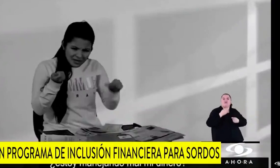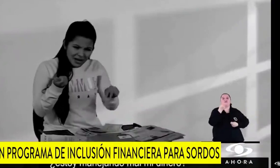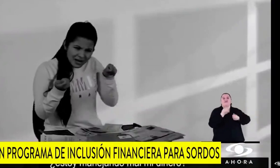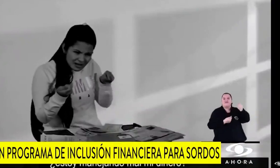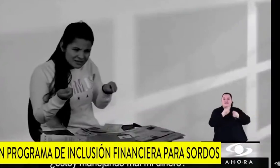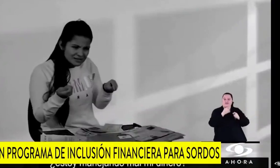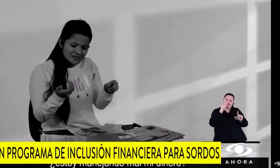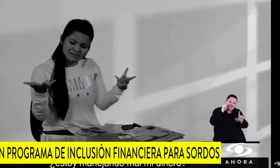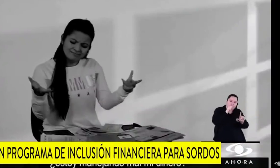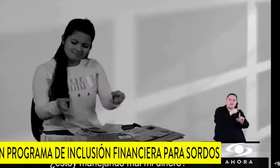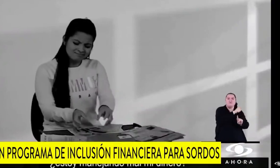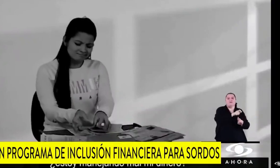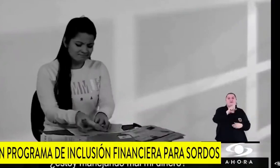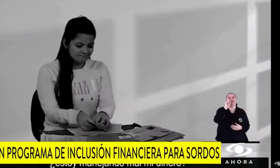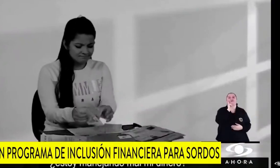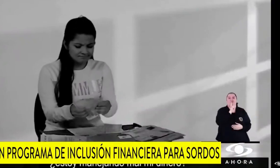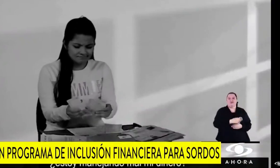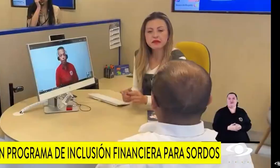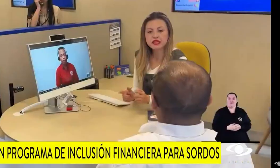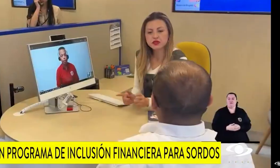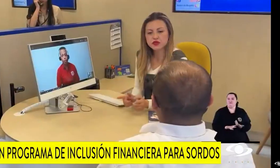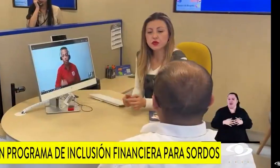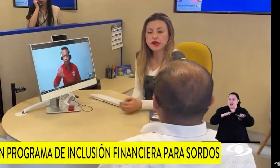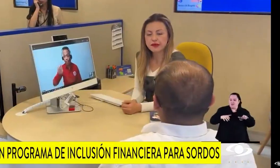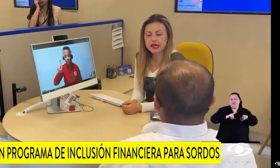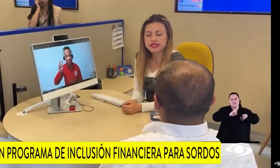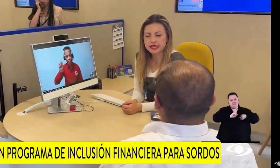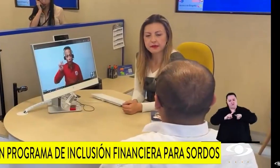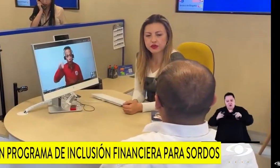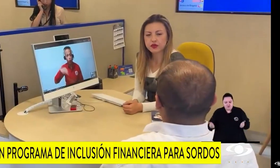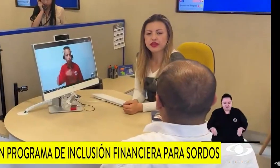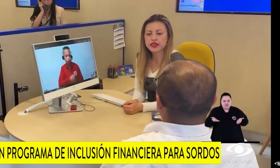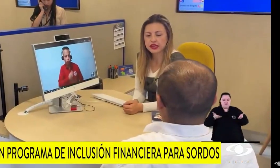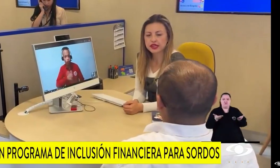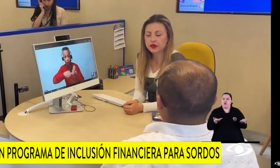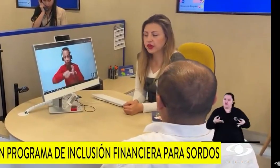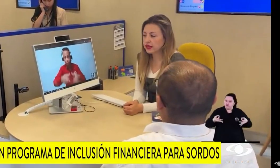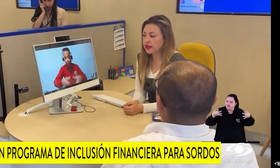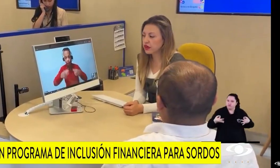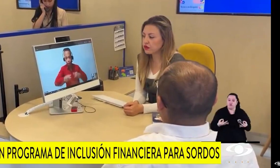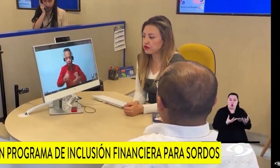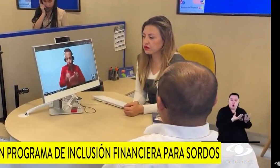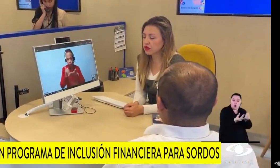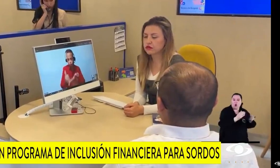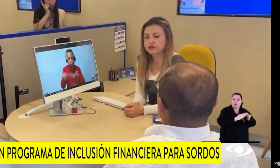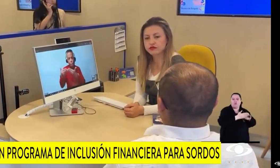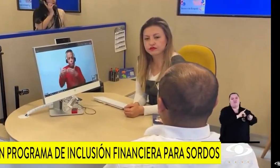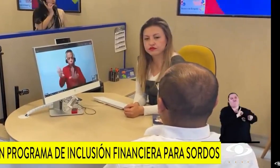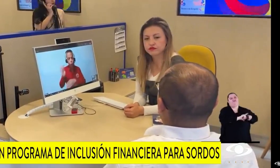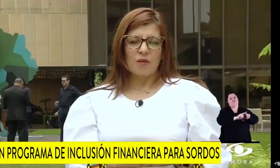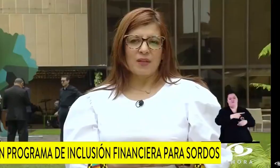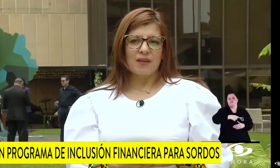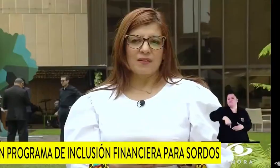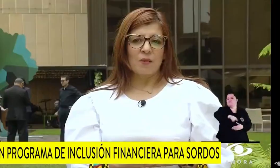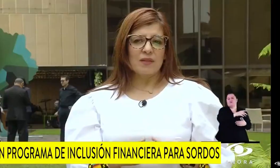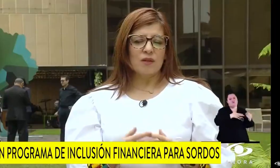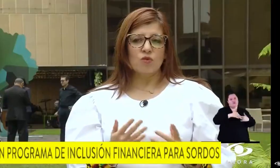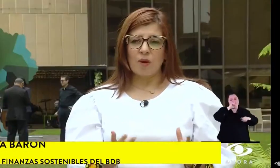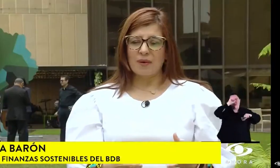programa de educación financiera para sorcios. Estamos emprendiendo una serie de iniciativas que aseguren que todas las comunidades,